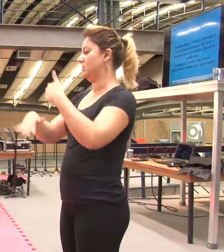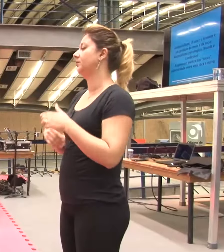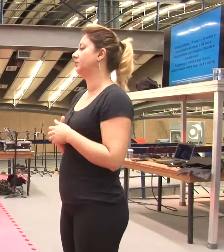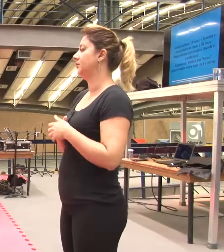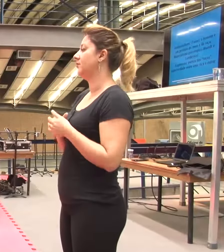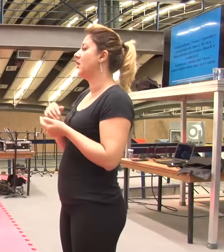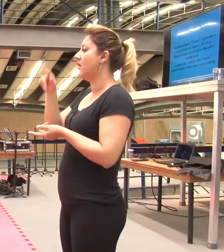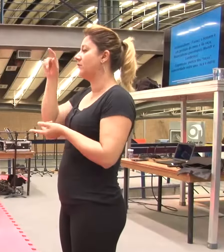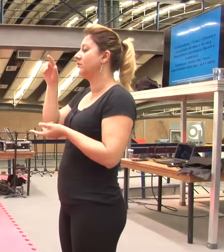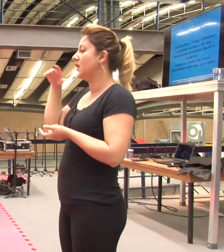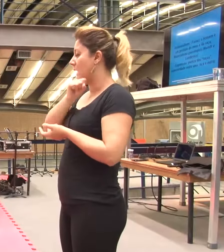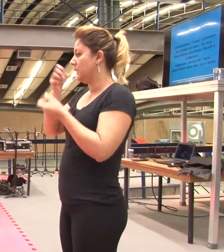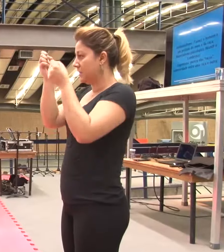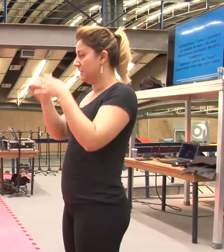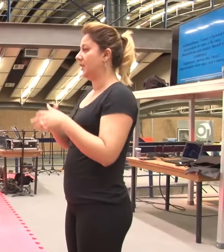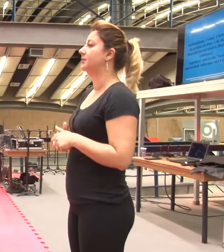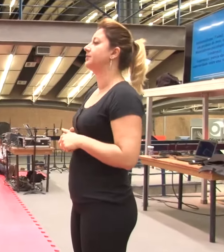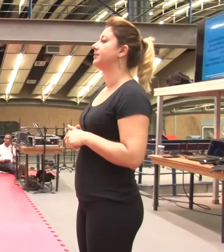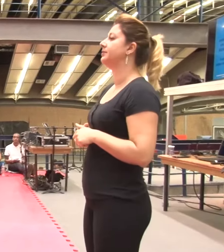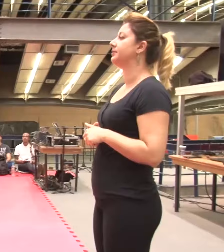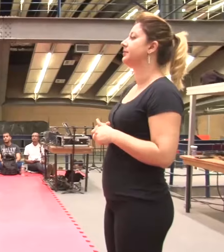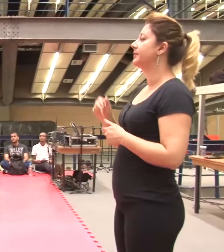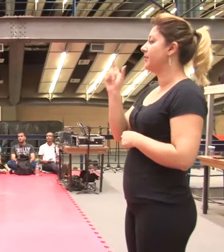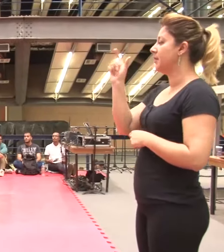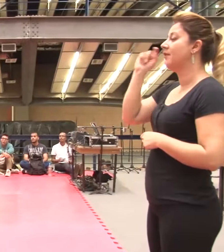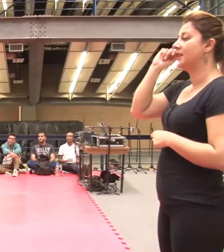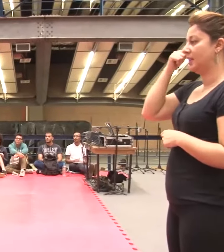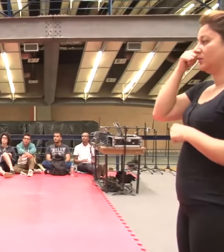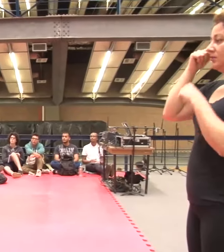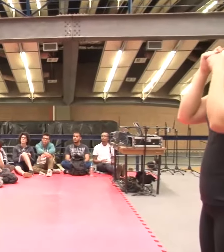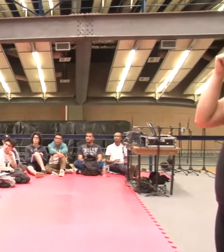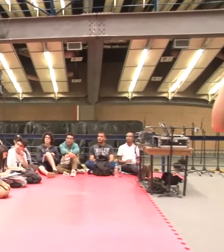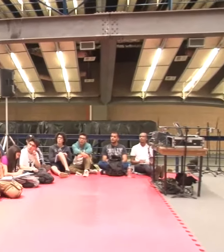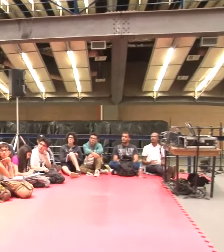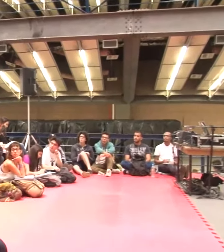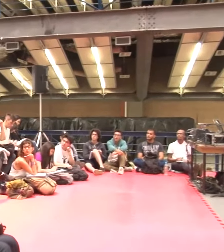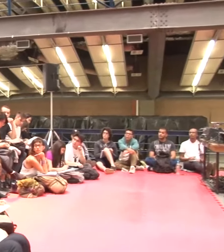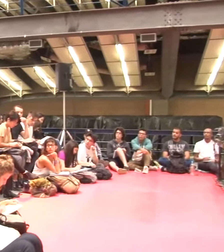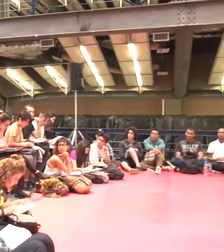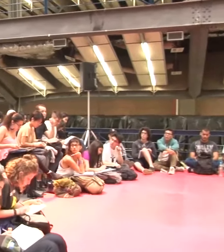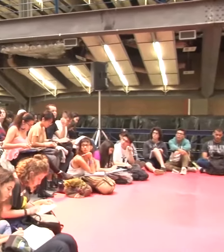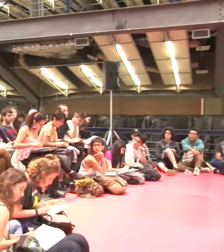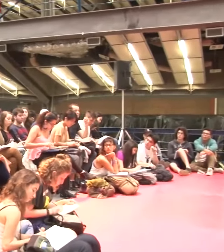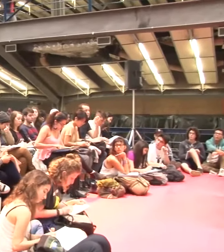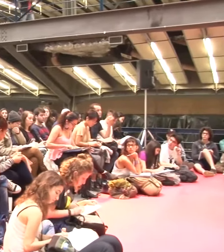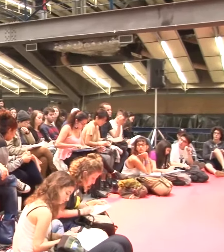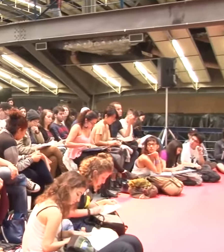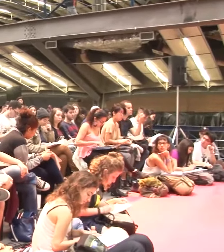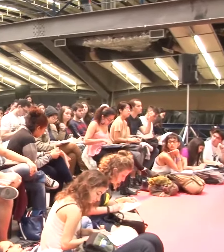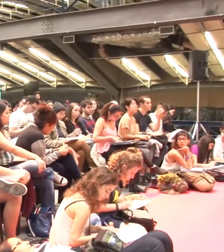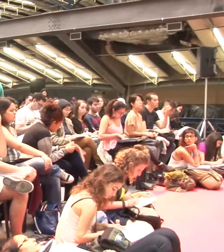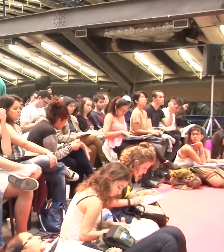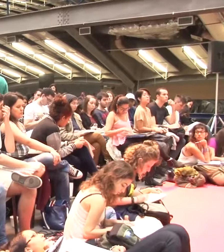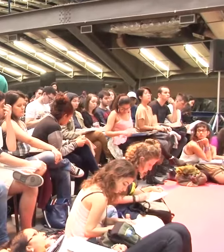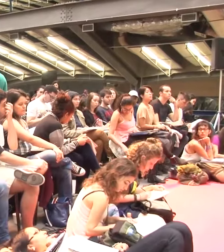rápido, explicar de maneira bem facinho, a palavra negro não era utilizada durante boa parte da história